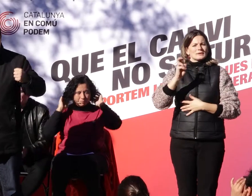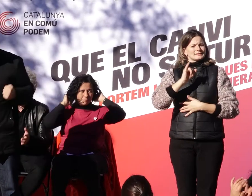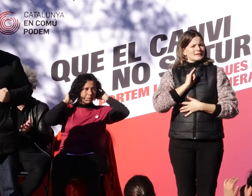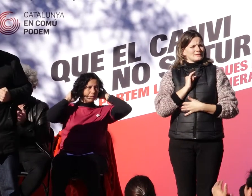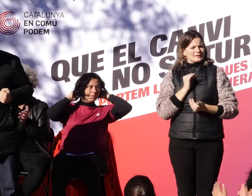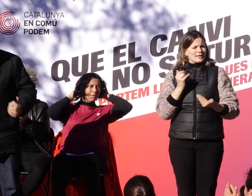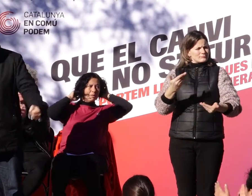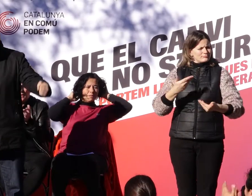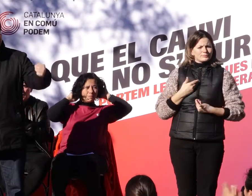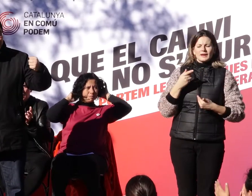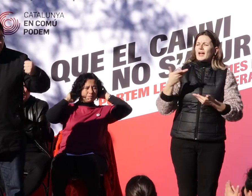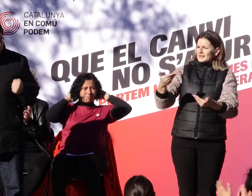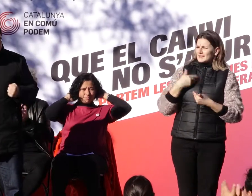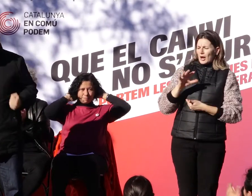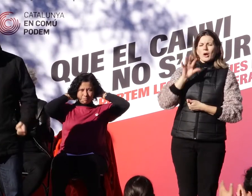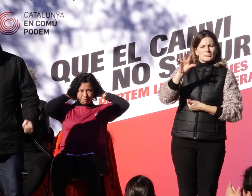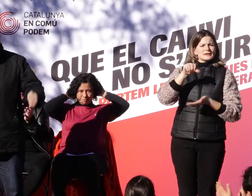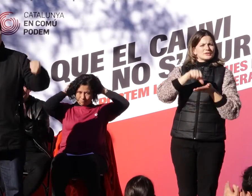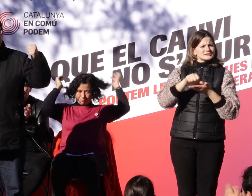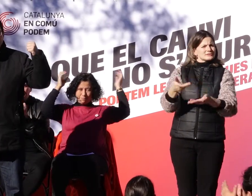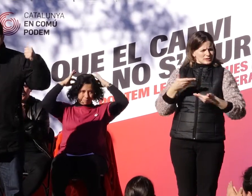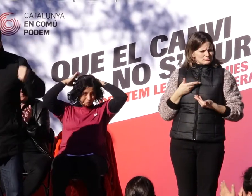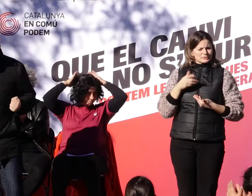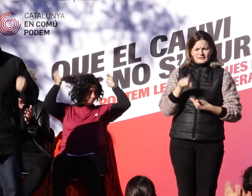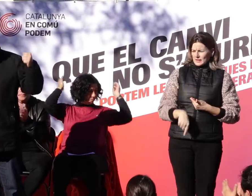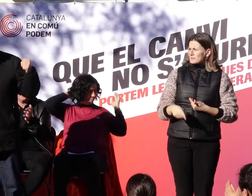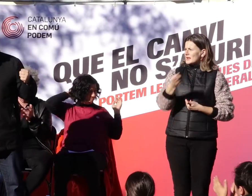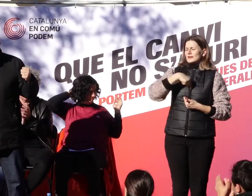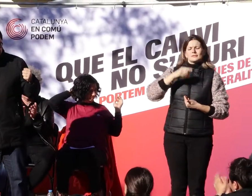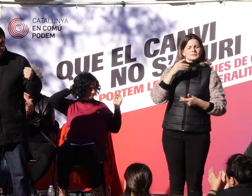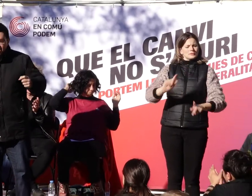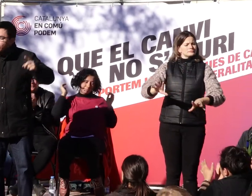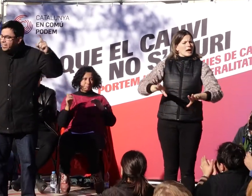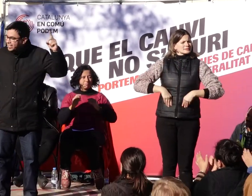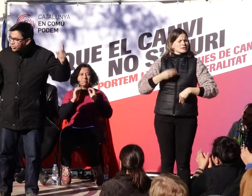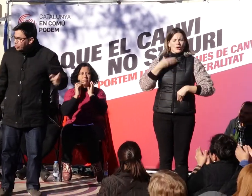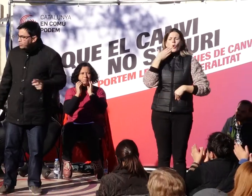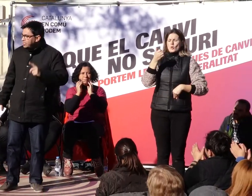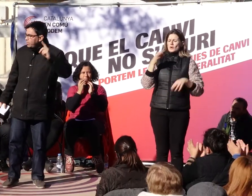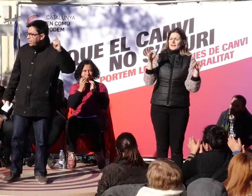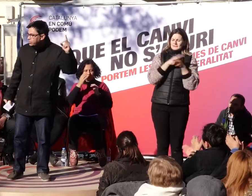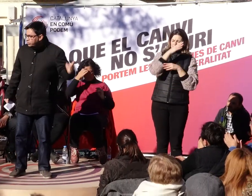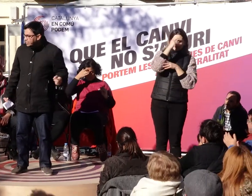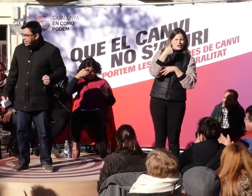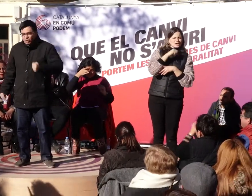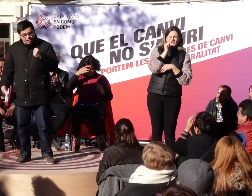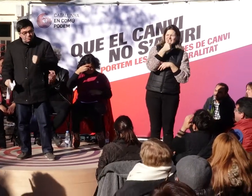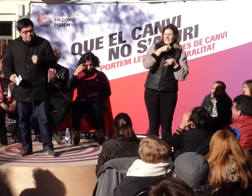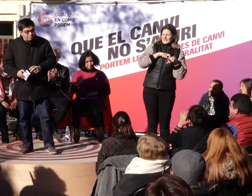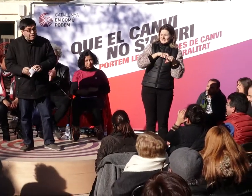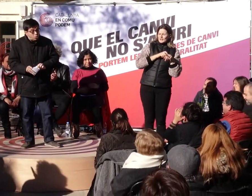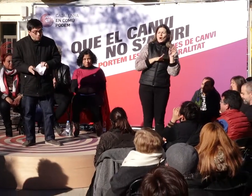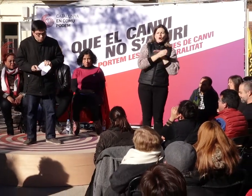han regalado un país cannes han regalado una ciudad que defensem al molde orgullo sensualidad que son sensibilidad las nuestras redes